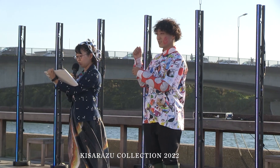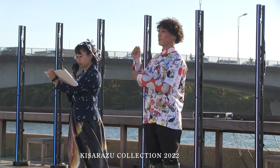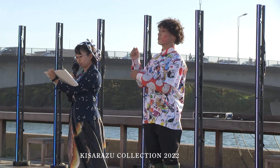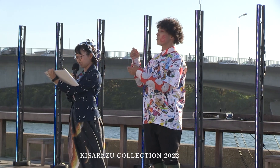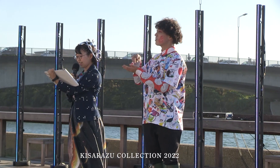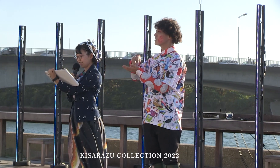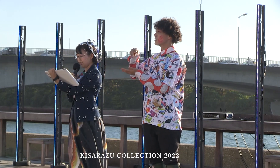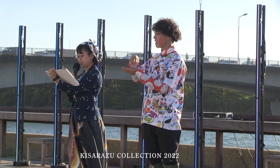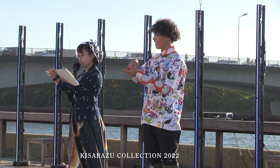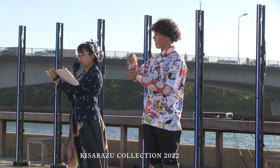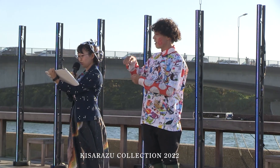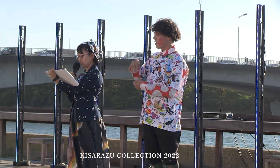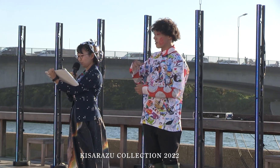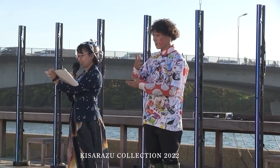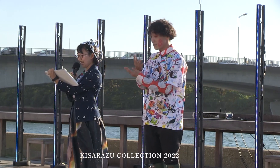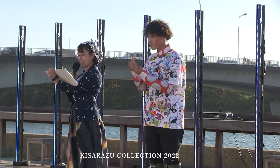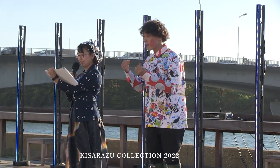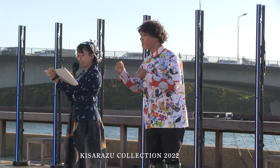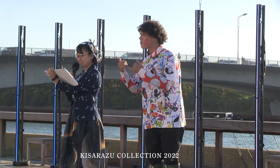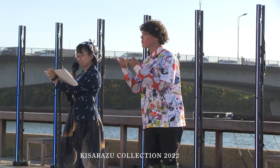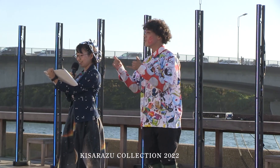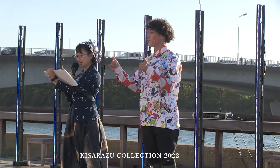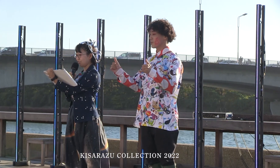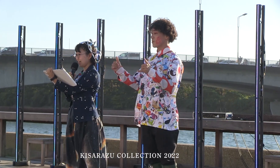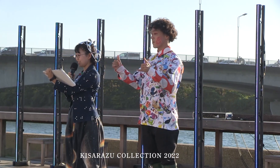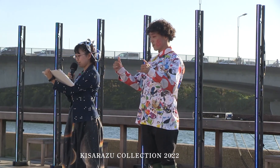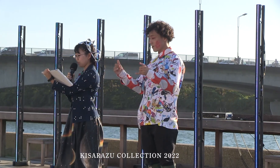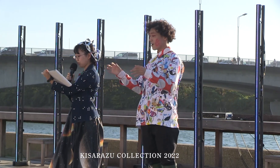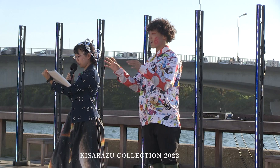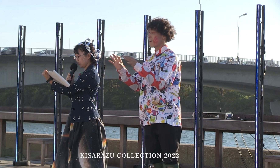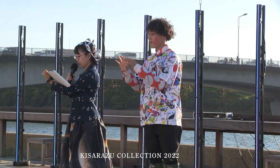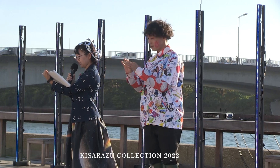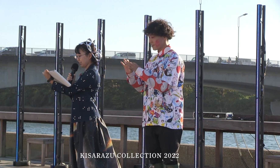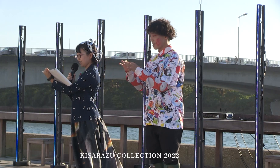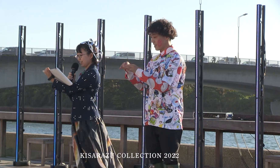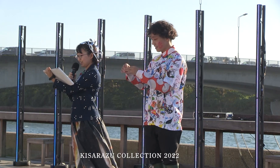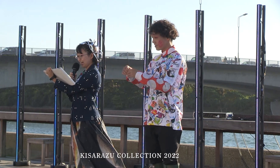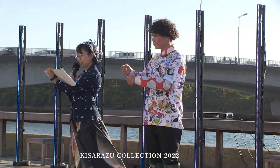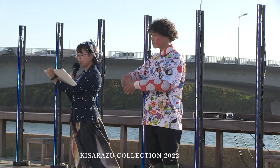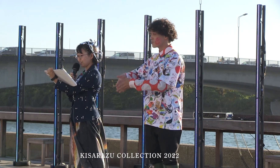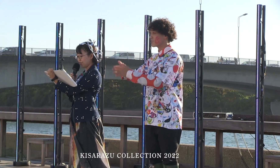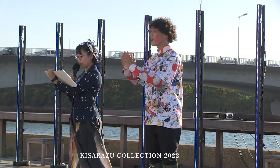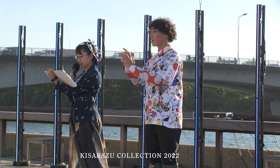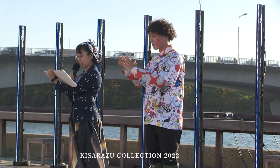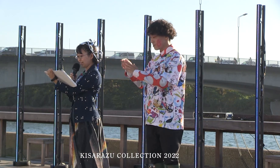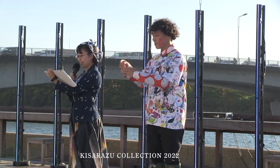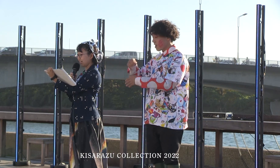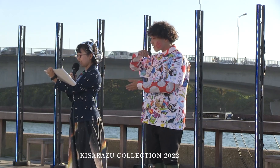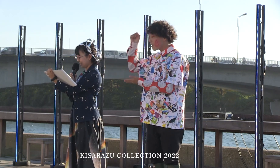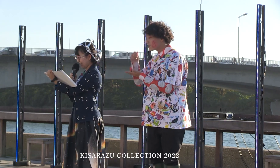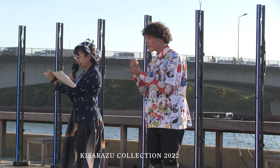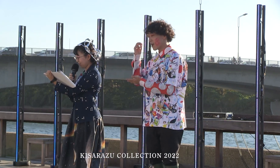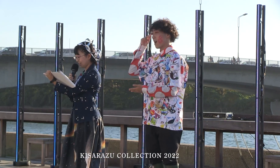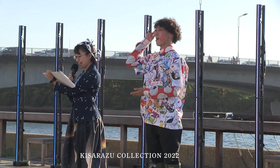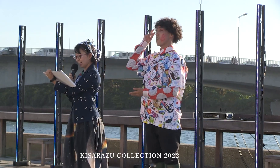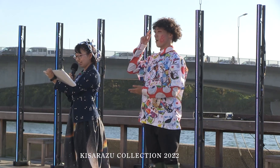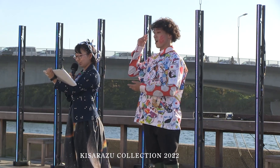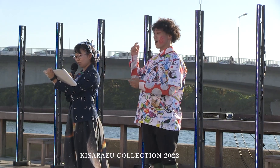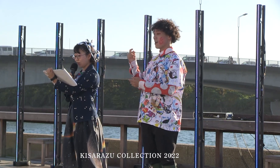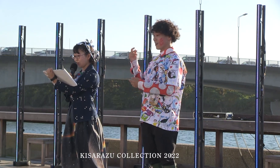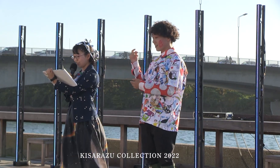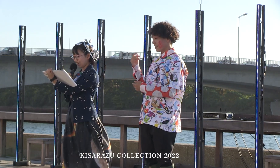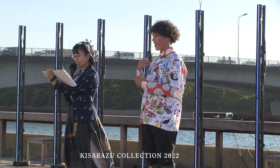のものを作り上げる喜びや達成感を味わうことにより多様性を受け入れ誰も